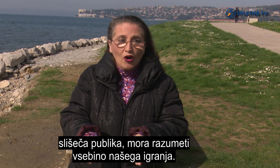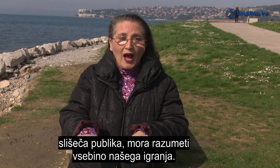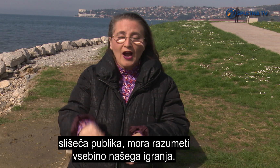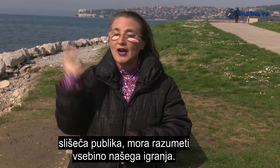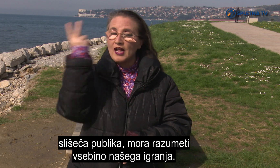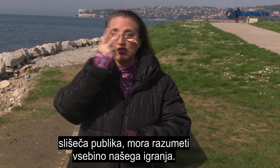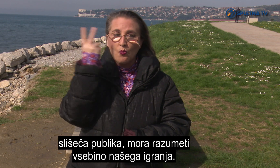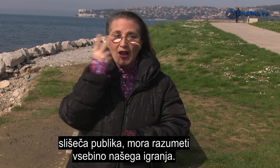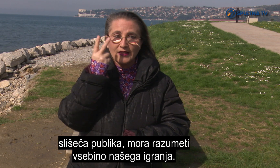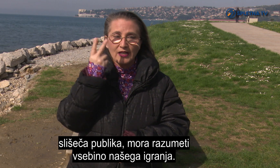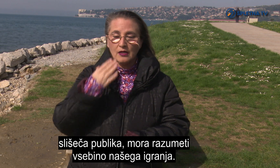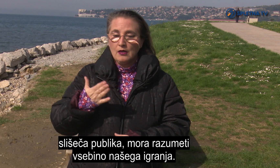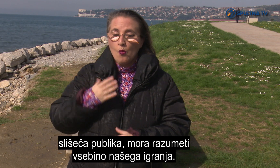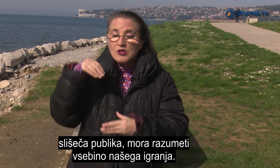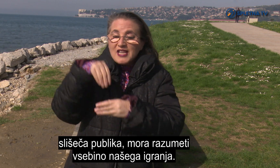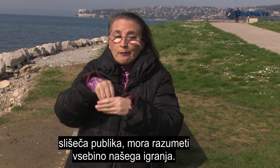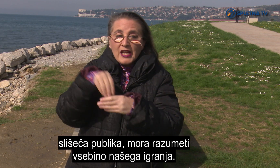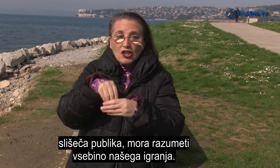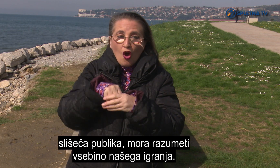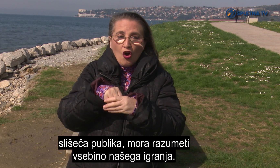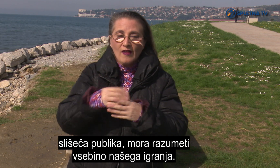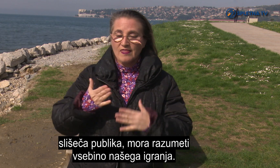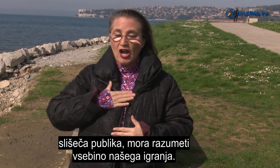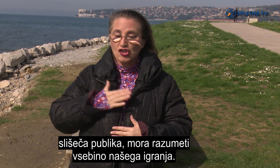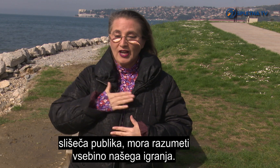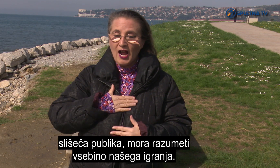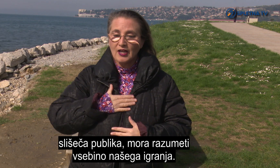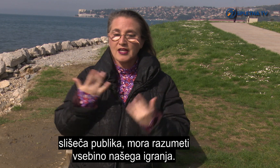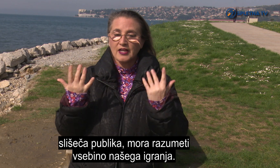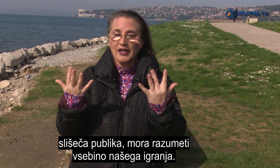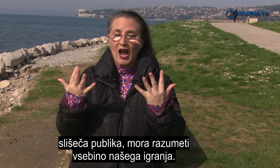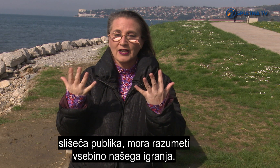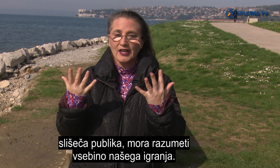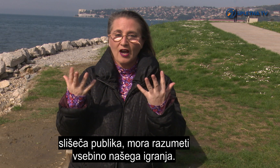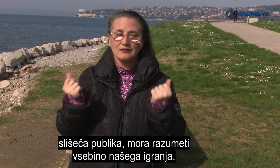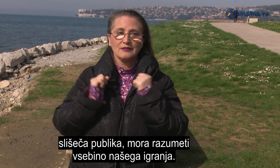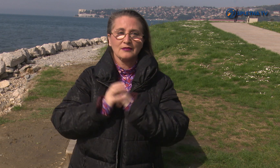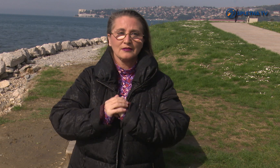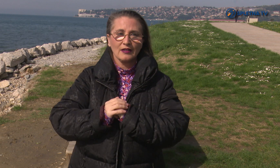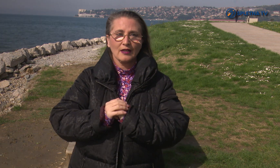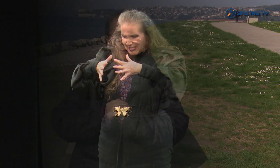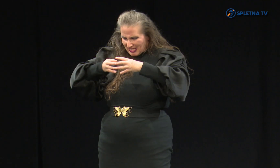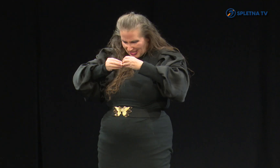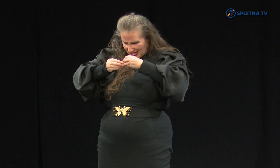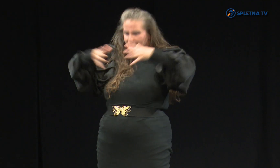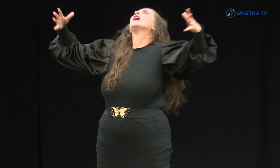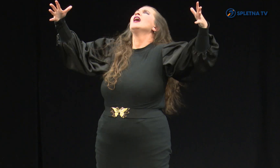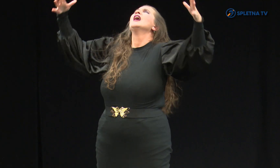mora razumeti vsebino našega igranja. Le tebe ni.